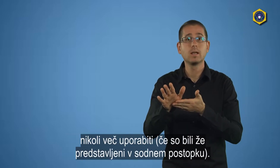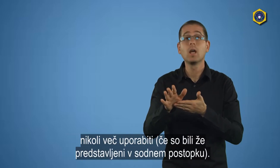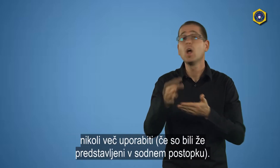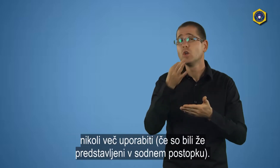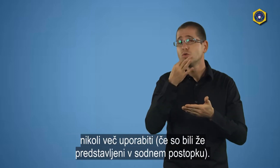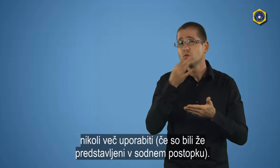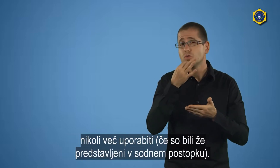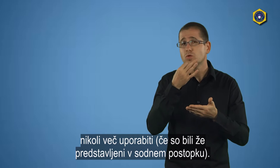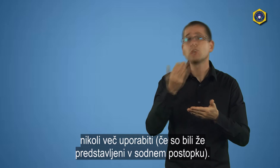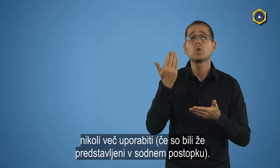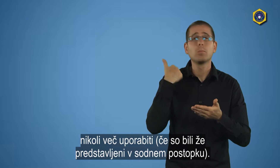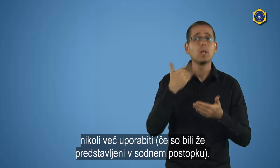postopku.